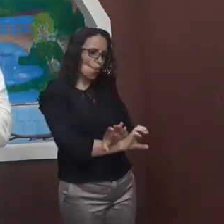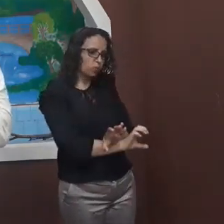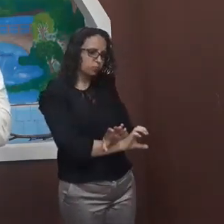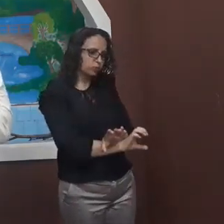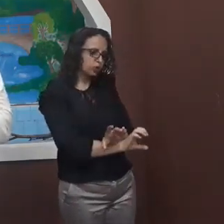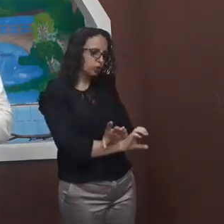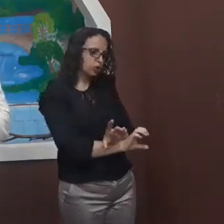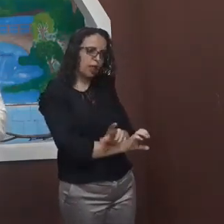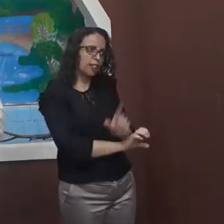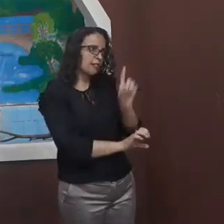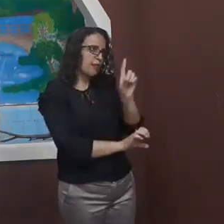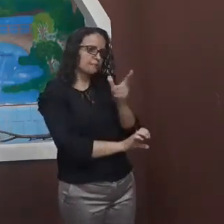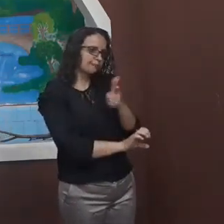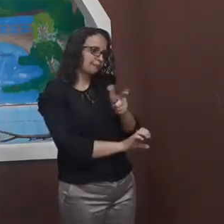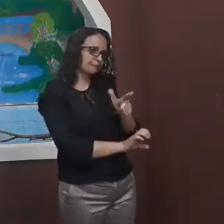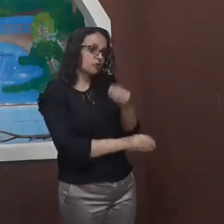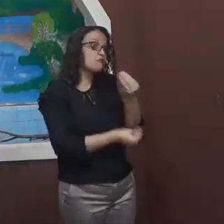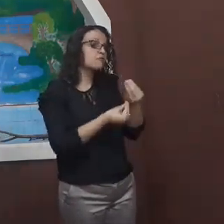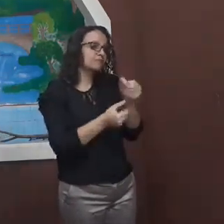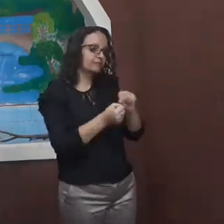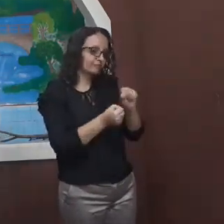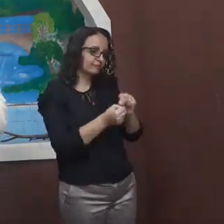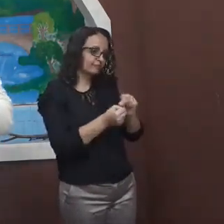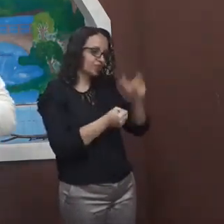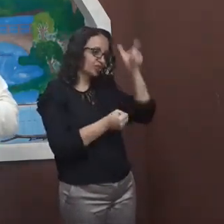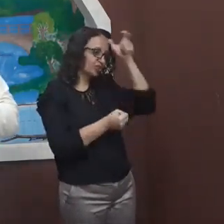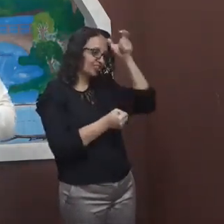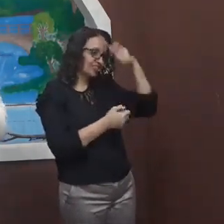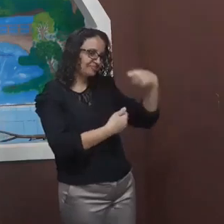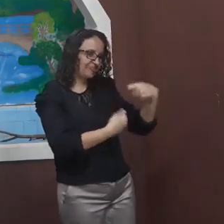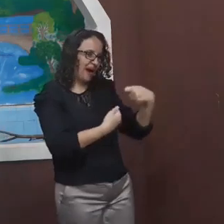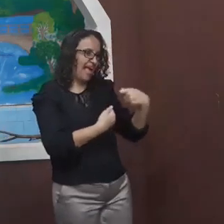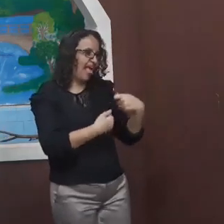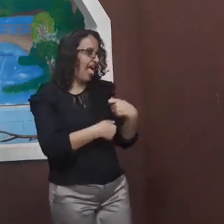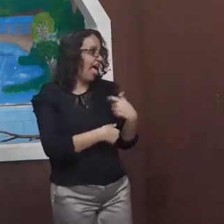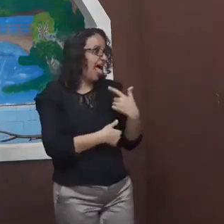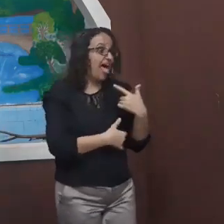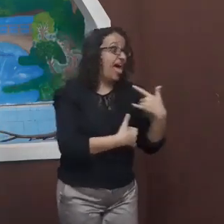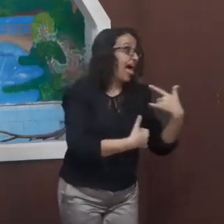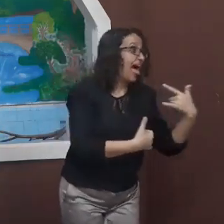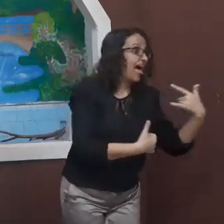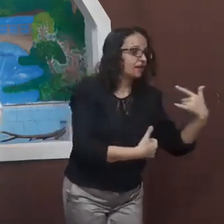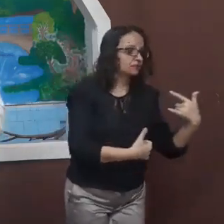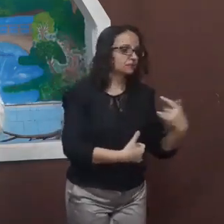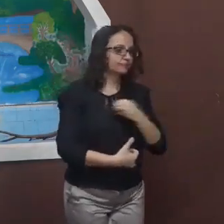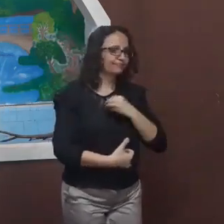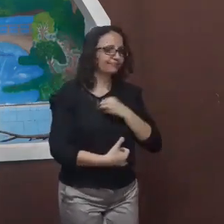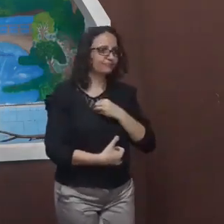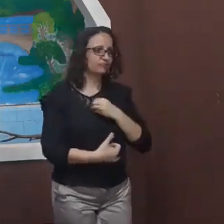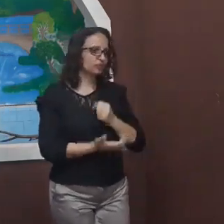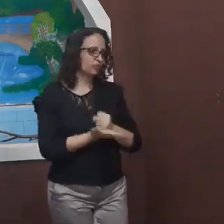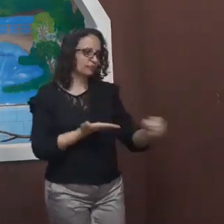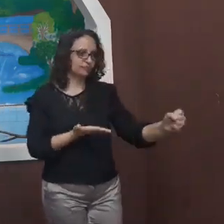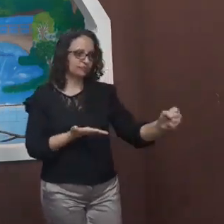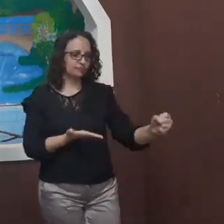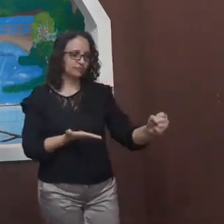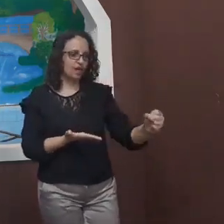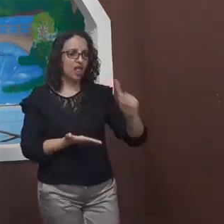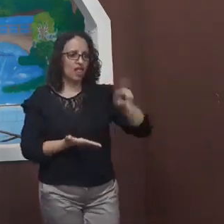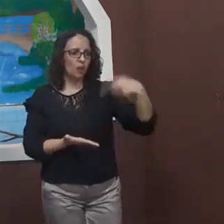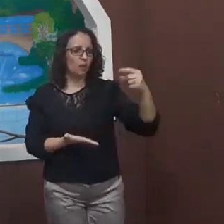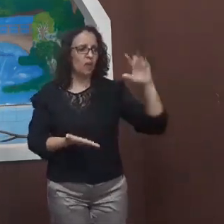Não adianta. E depois você vai cair, vai abandonar, vai inventar um monte de desculpas,